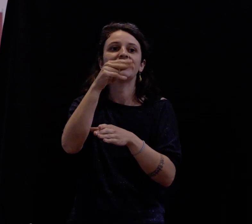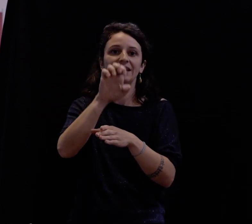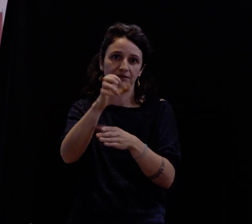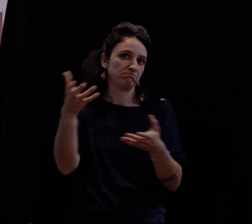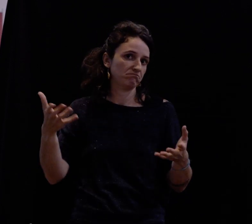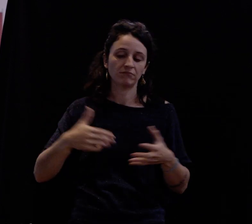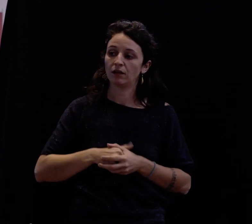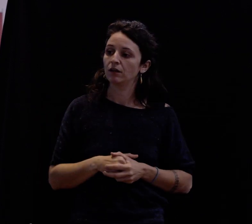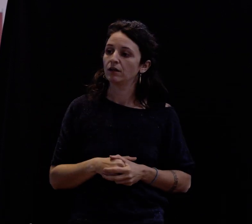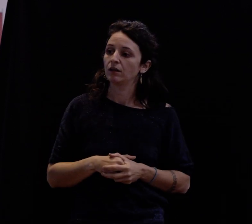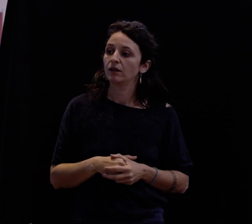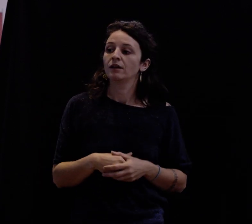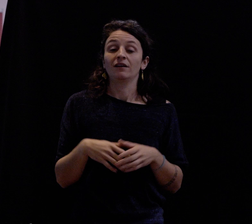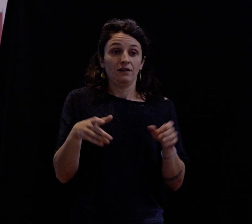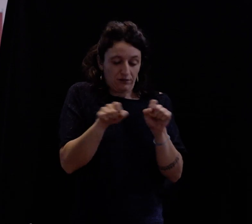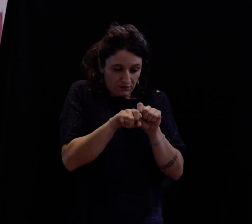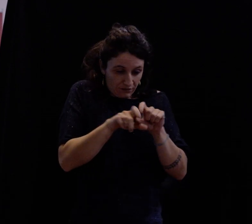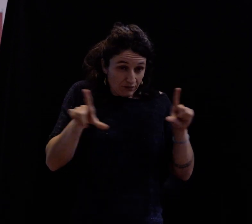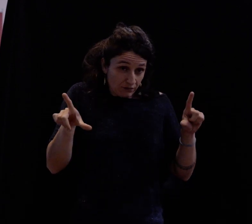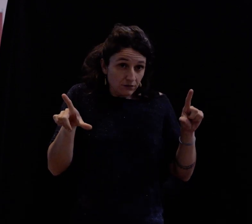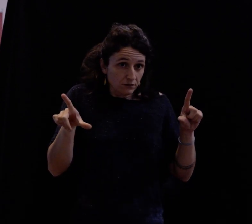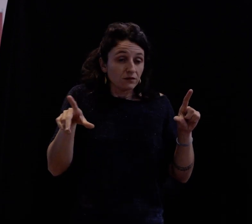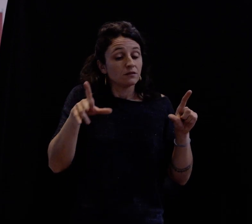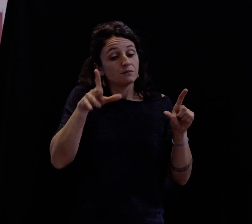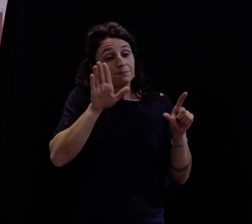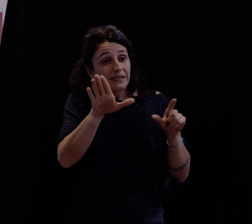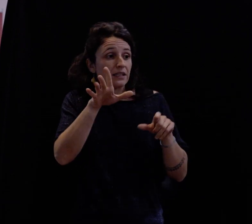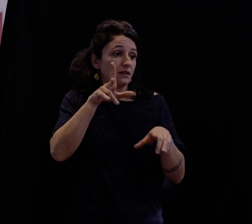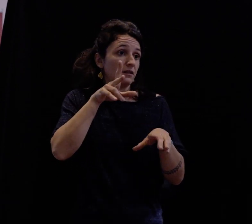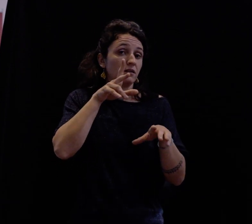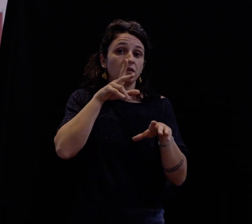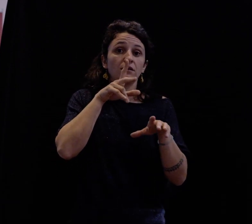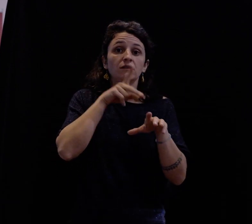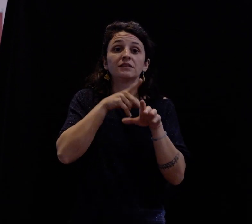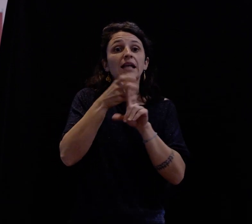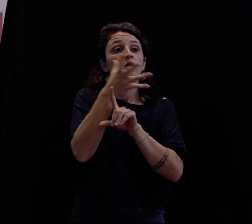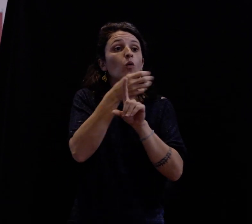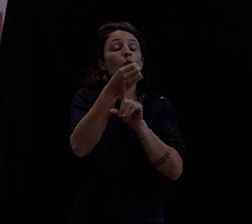Et donc, si on s'intéresse plus particulièrement à la situation du syndrome Charge, donc,